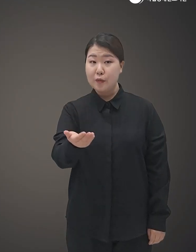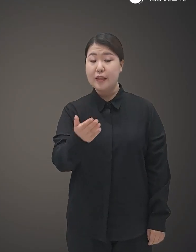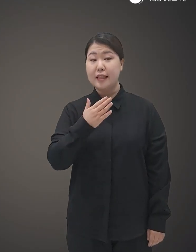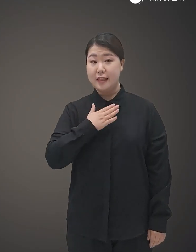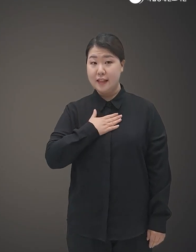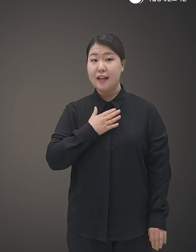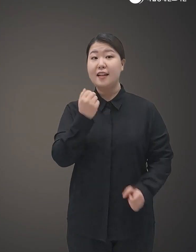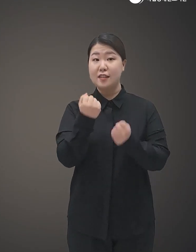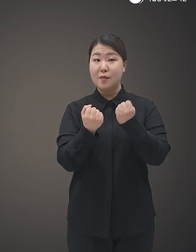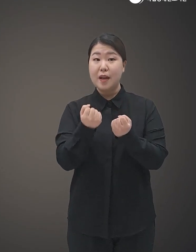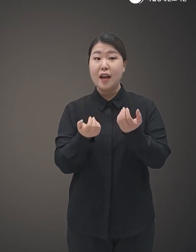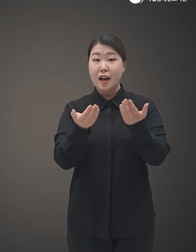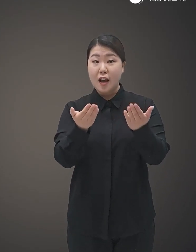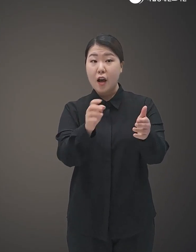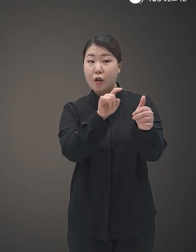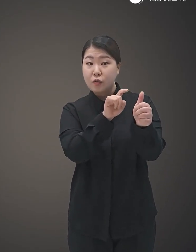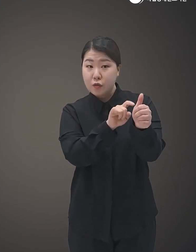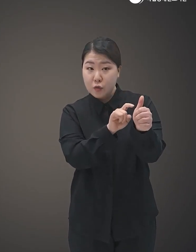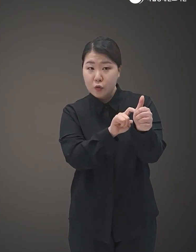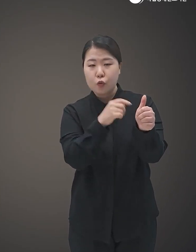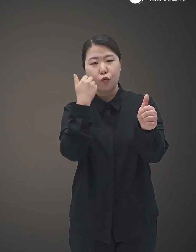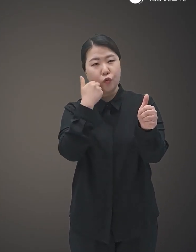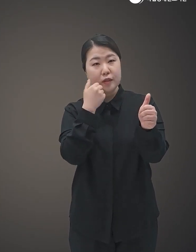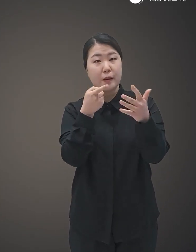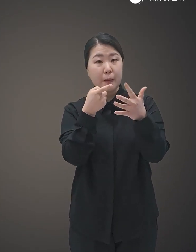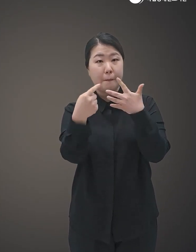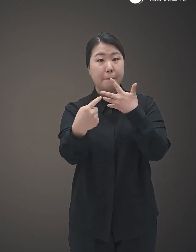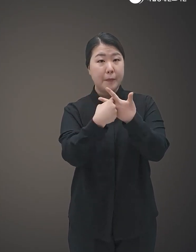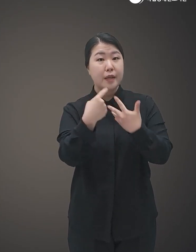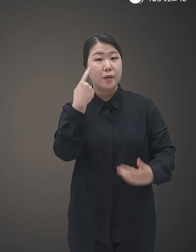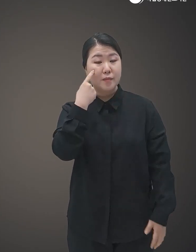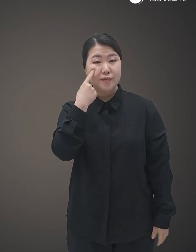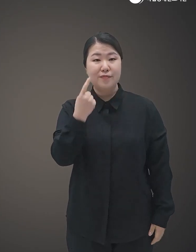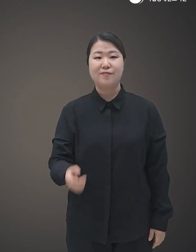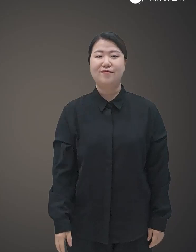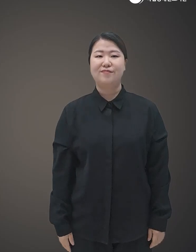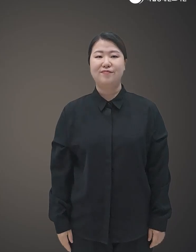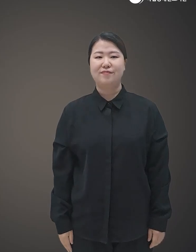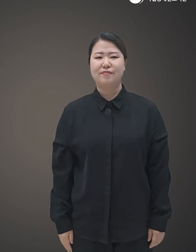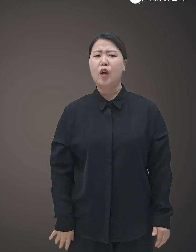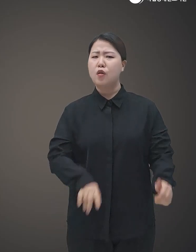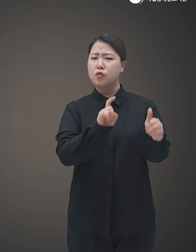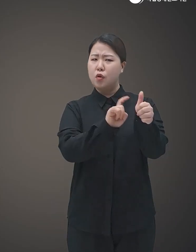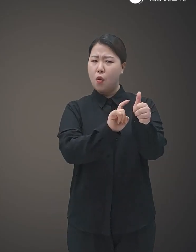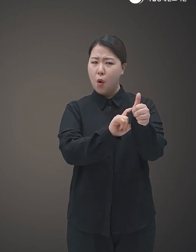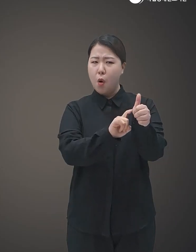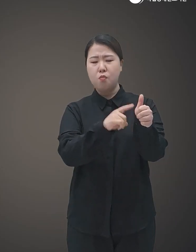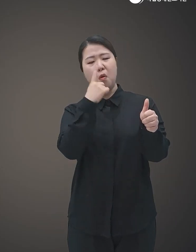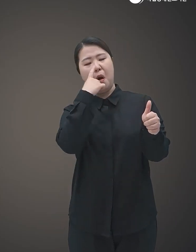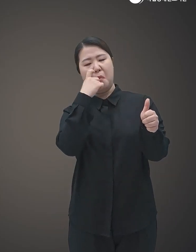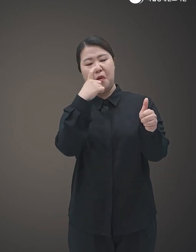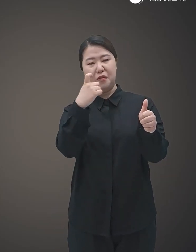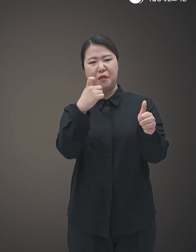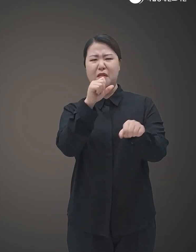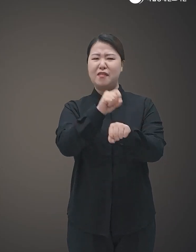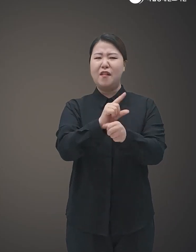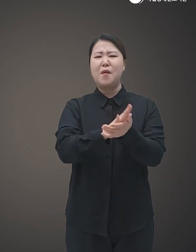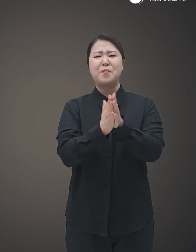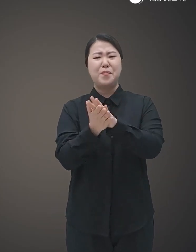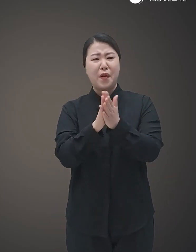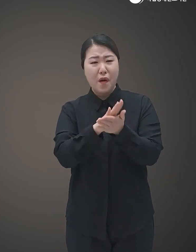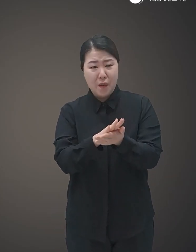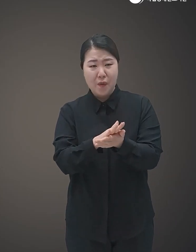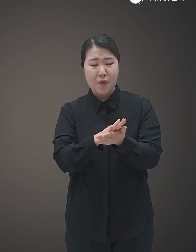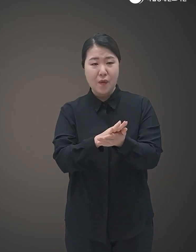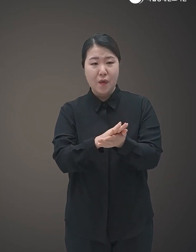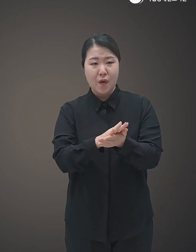여러분, 제가 지금부터 설명하는 대상이 누구인지 맞춰보세요. 이 친구들은 아주 멋스럽고